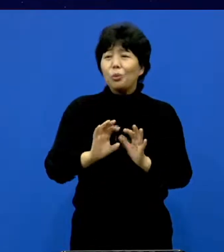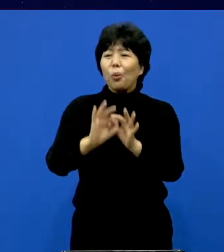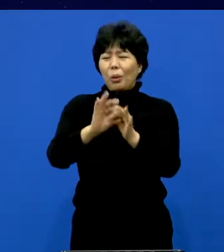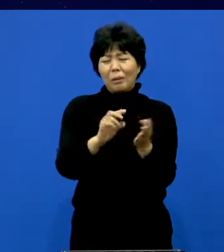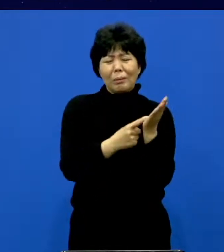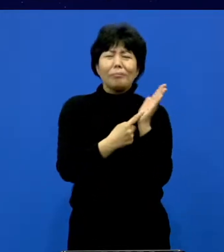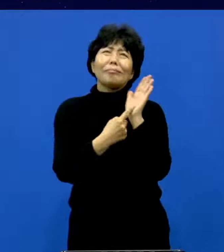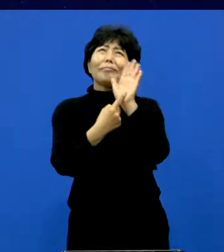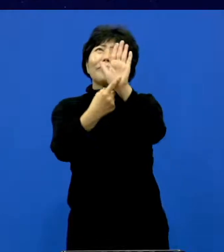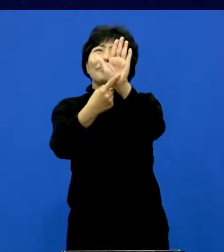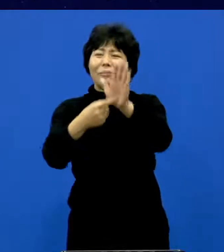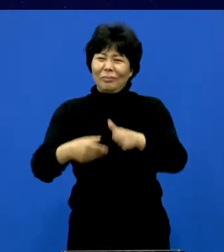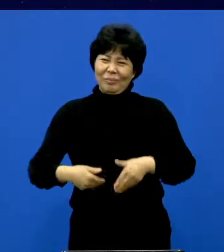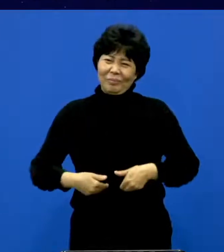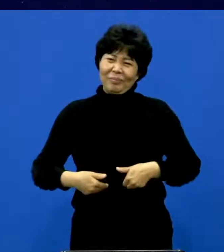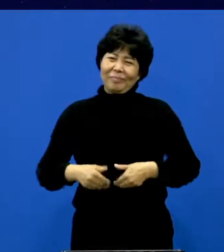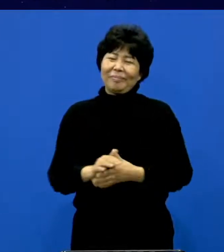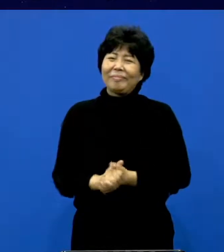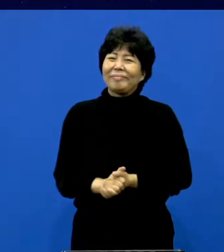의심을 받게 되잖아요.